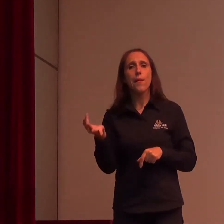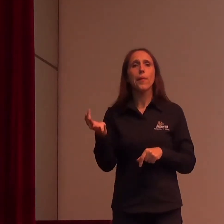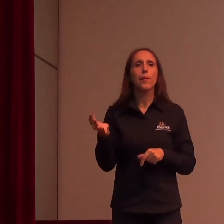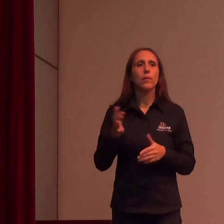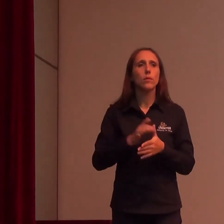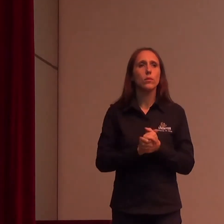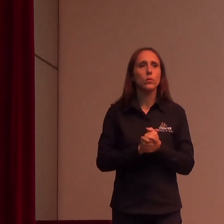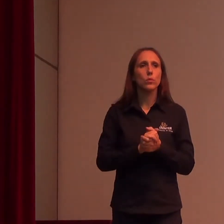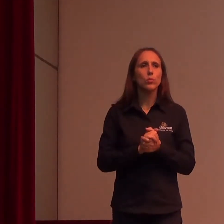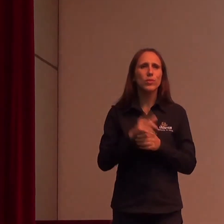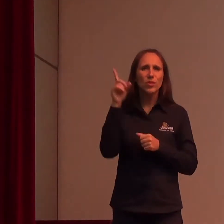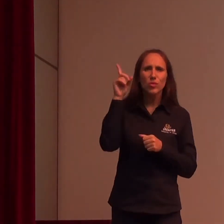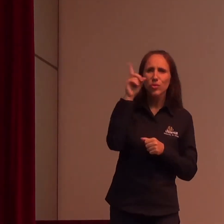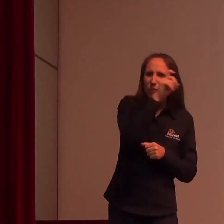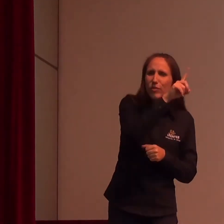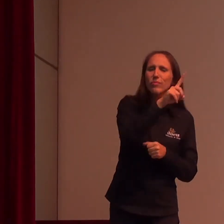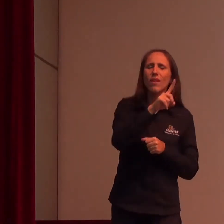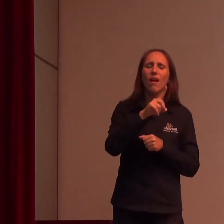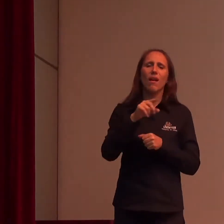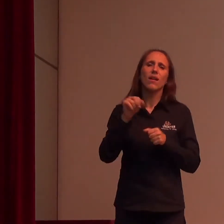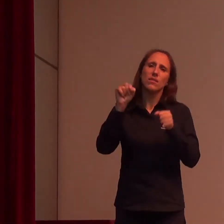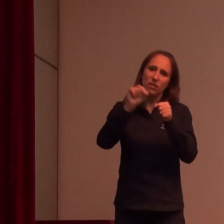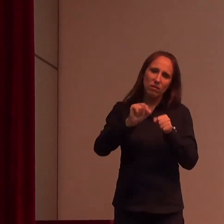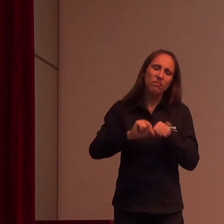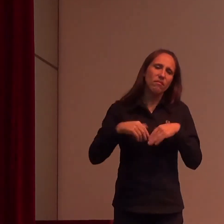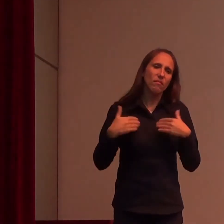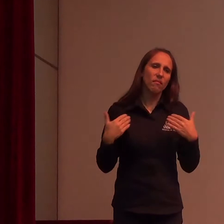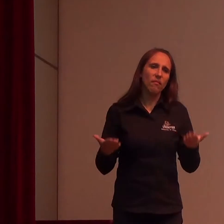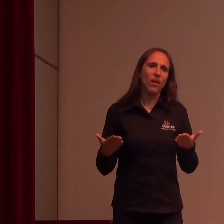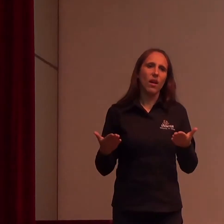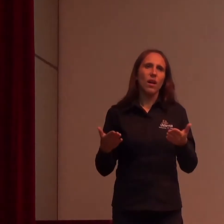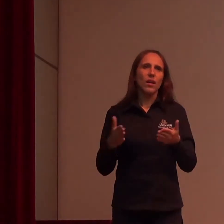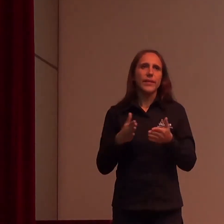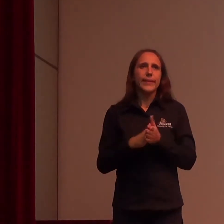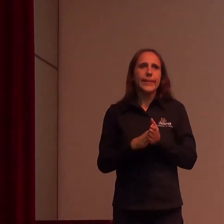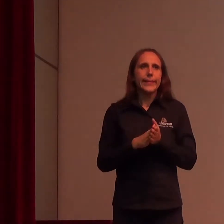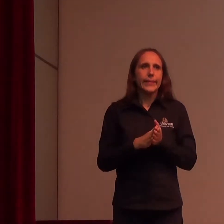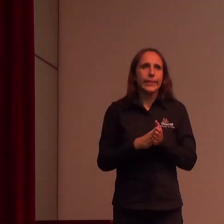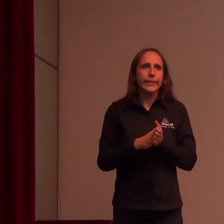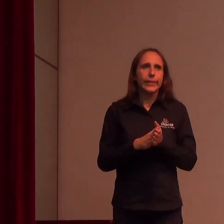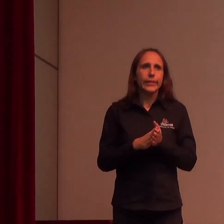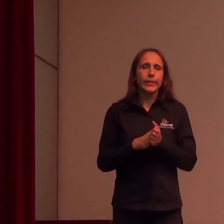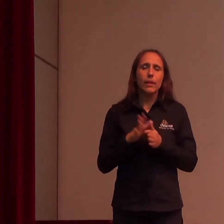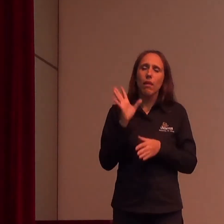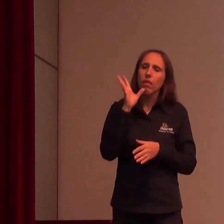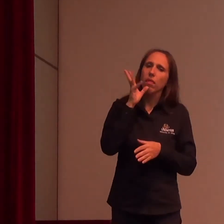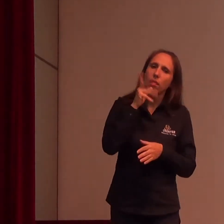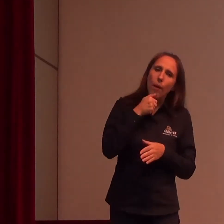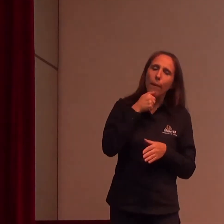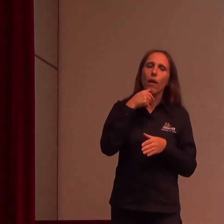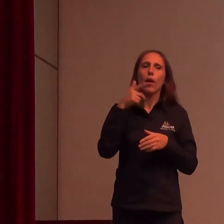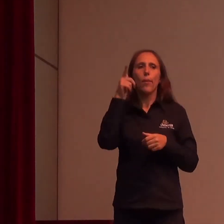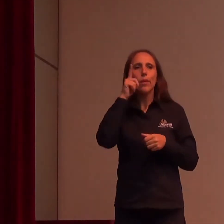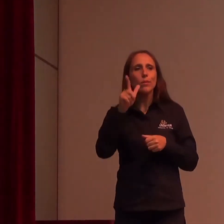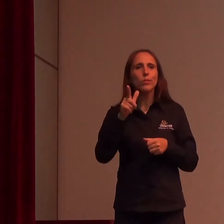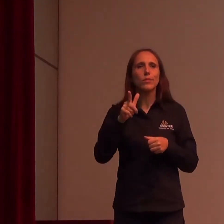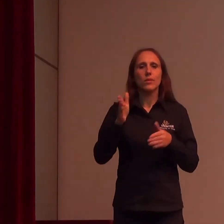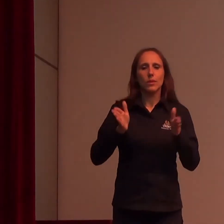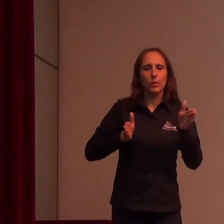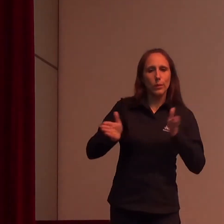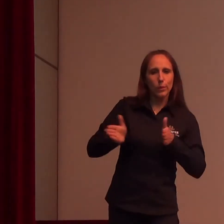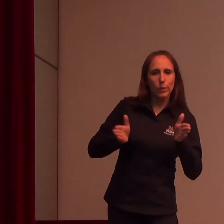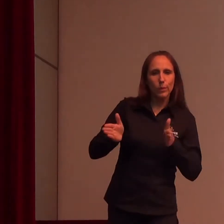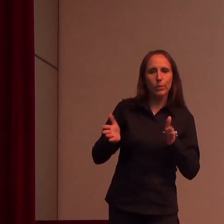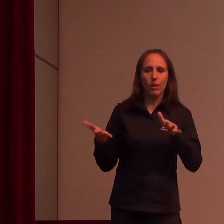alguns empecilhos, né, que nos fazem realmente jogar isso de forma a poder conciliar essa inclusão de